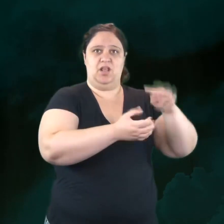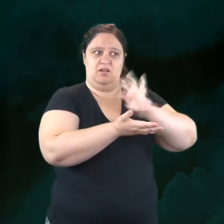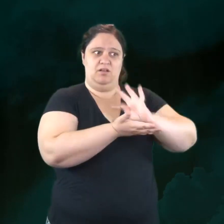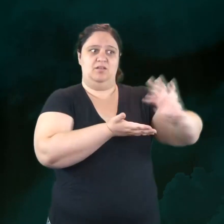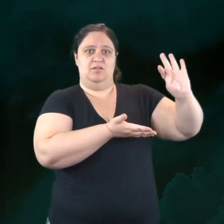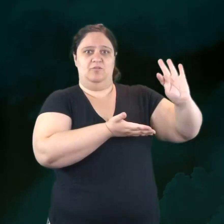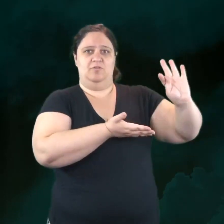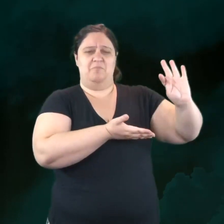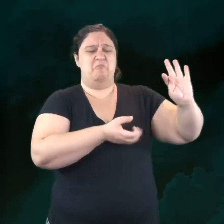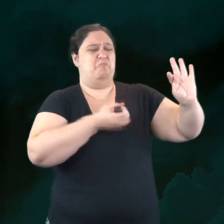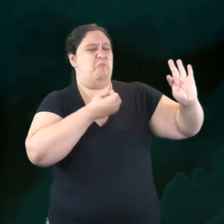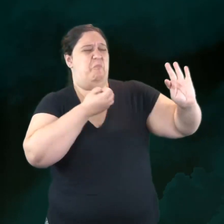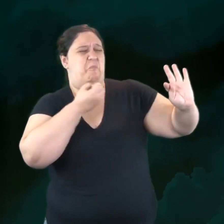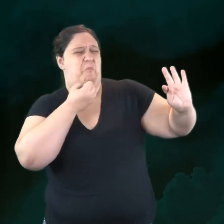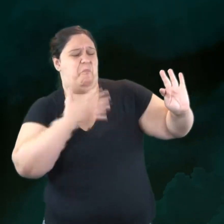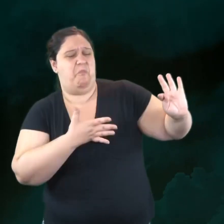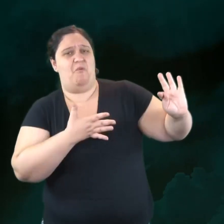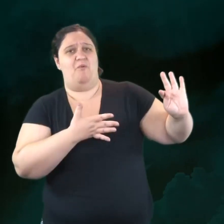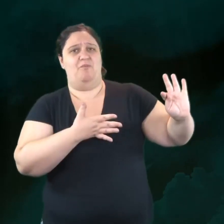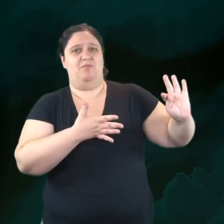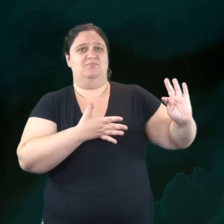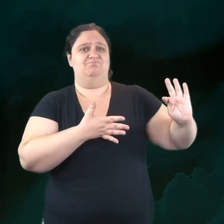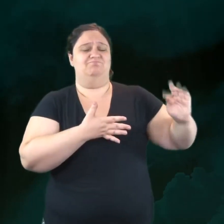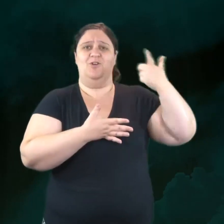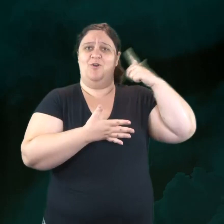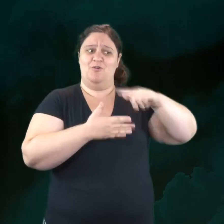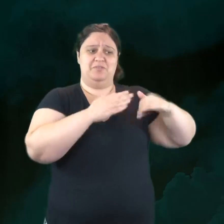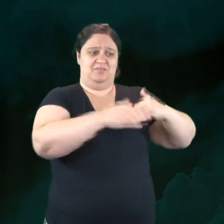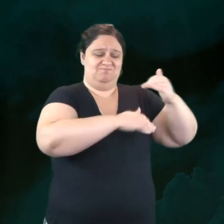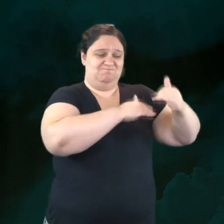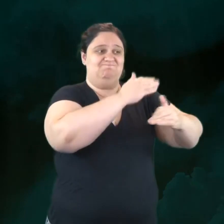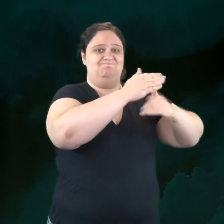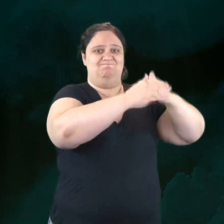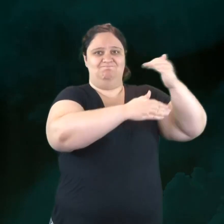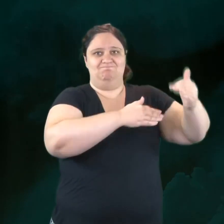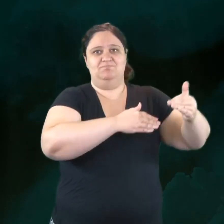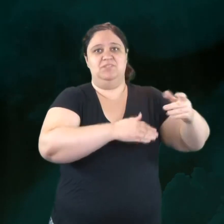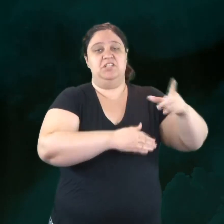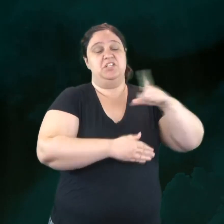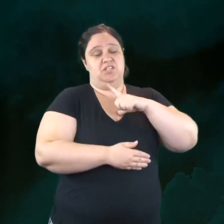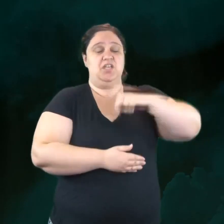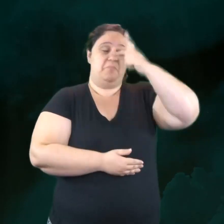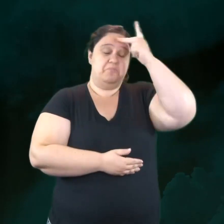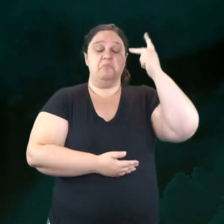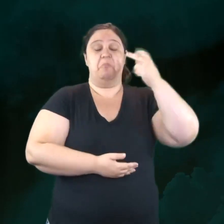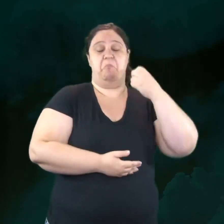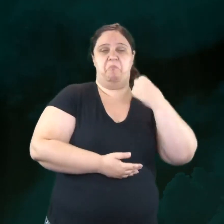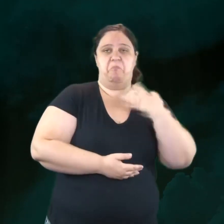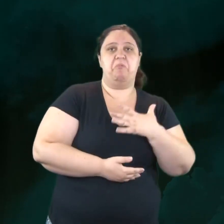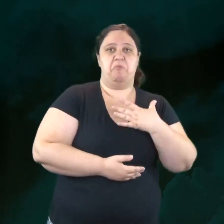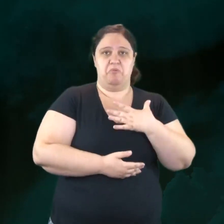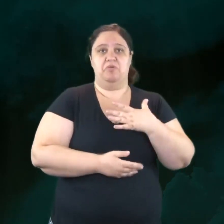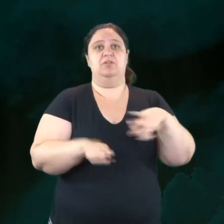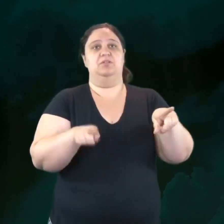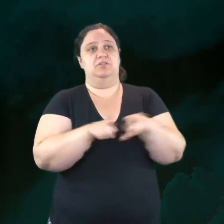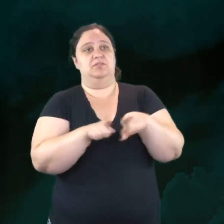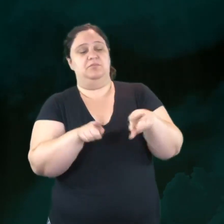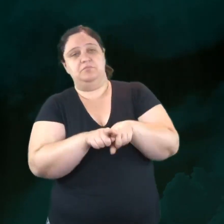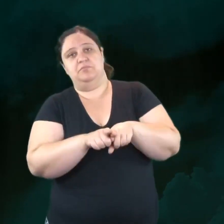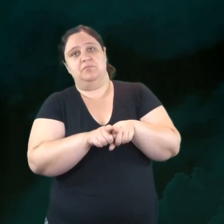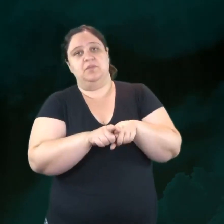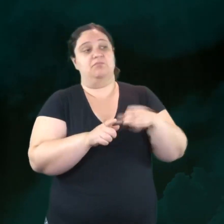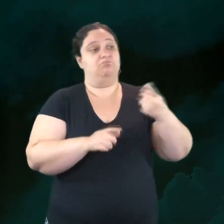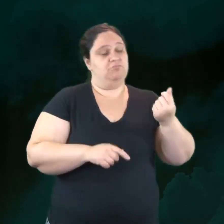frente, tinha tudo, né, para progredir, tinha recursos humanos, vou repetir, tinha recursos materiais, né,